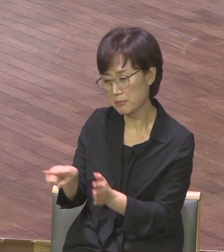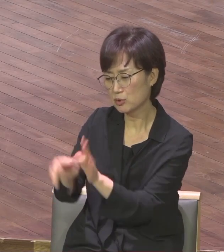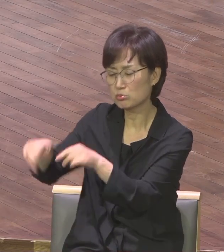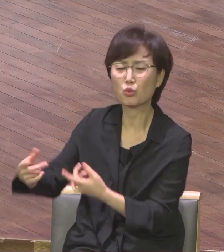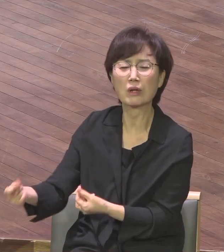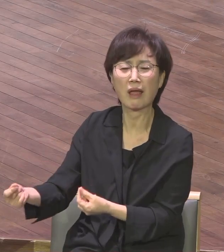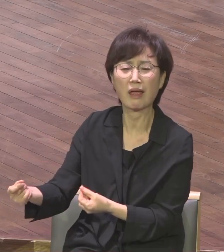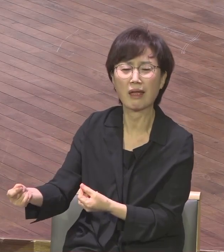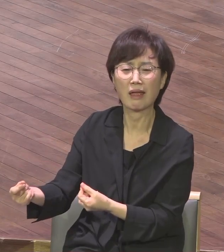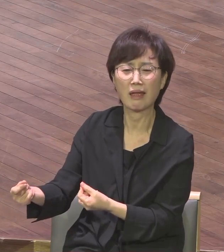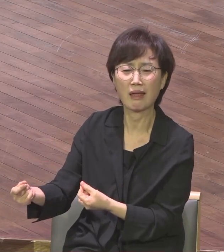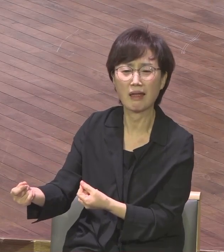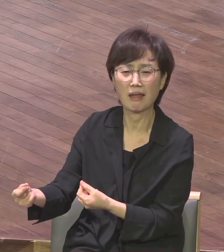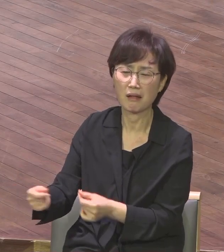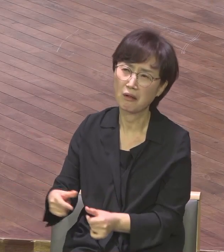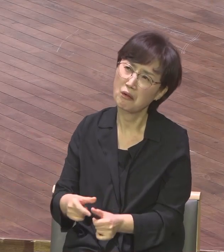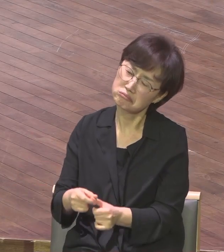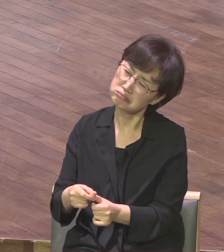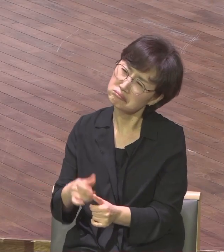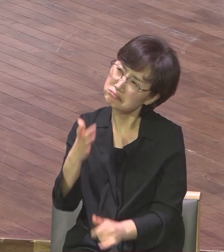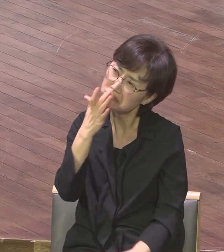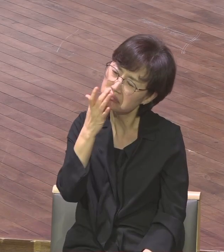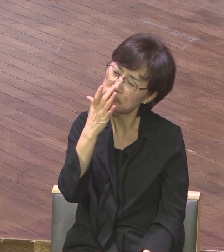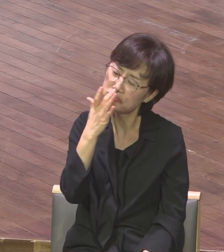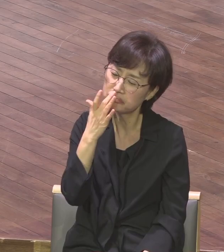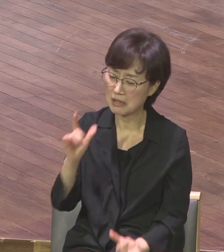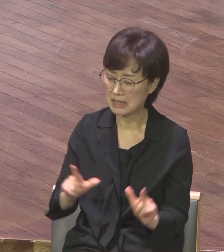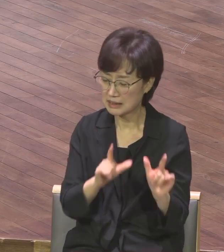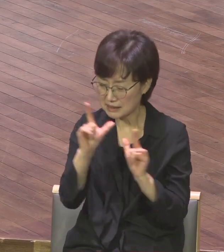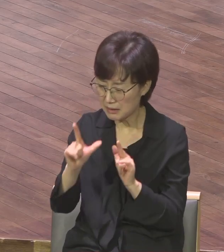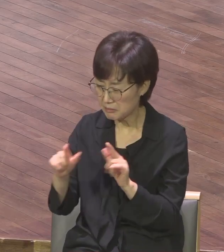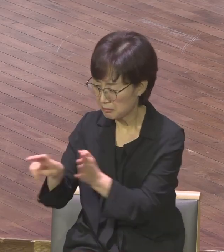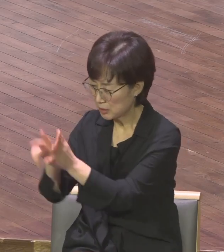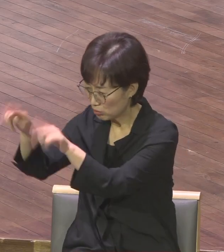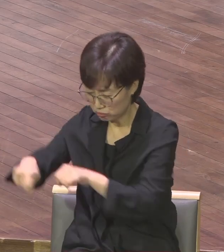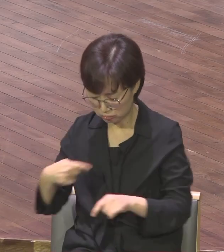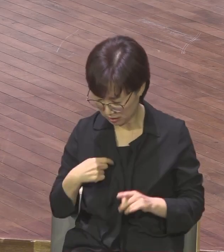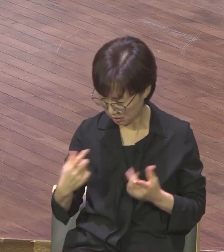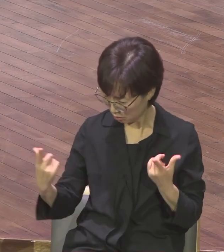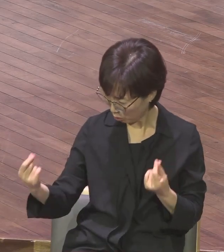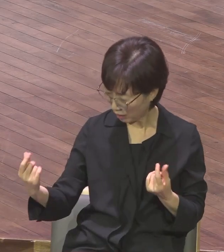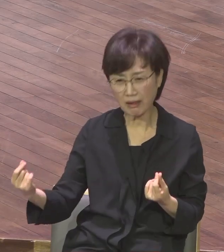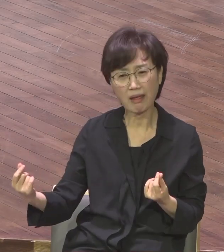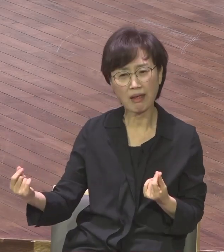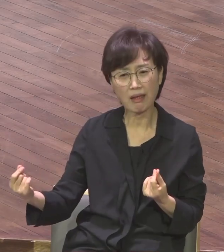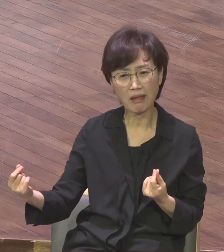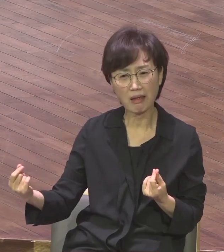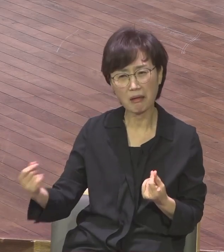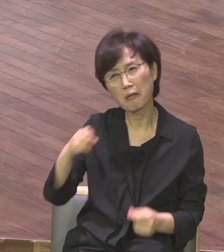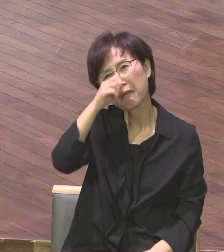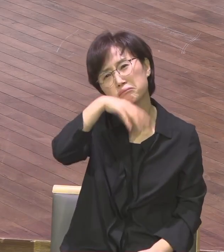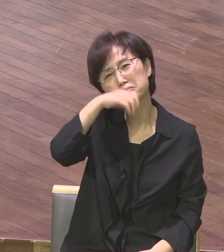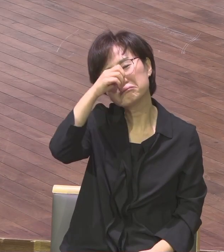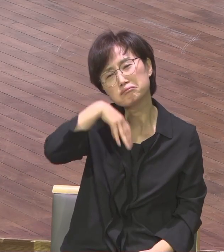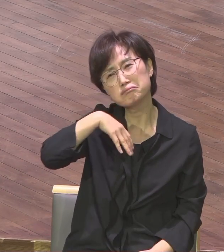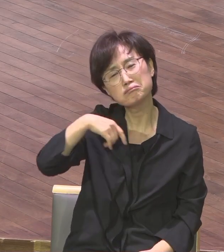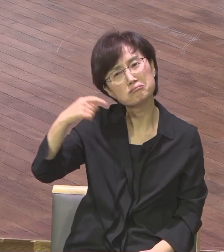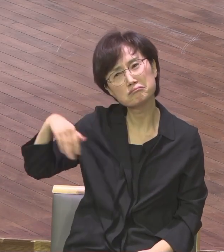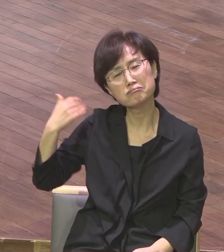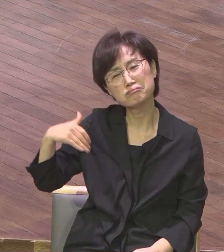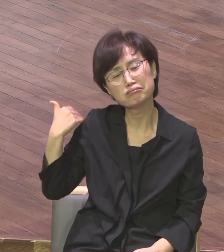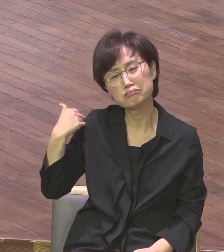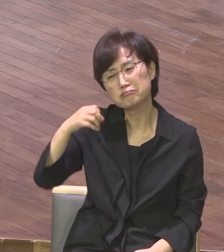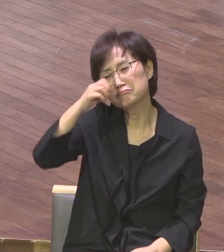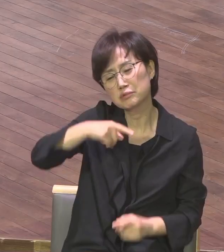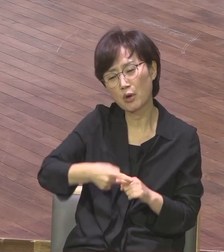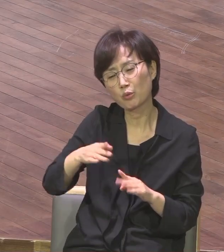예수를 믿으니까. 그런데 사는 내용이, 삶의 내용이 거의 불신자와 같았어요. 그런데 이